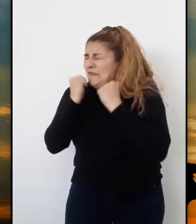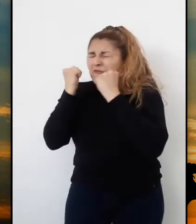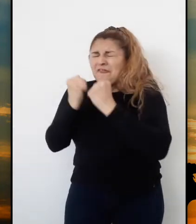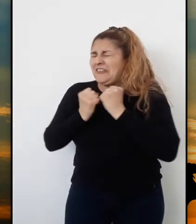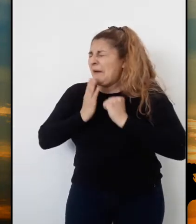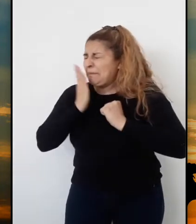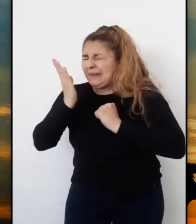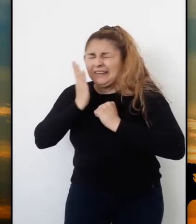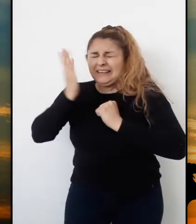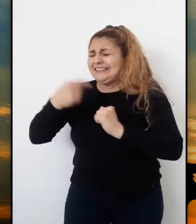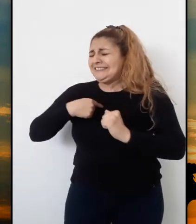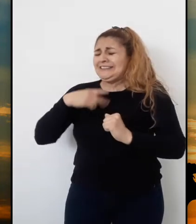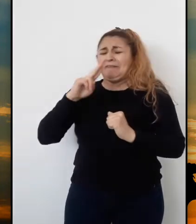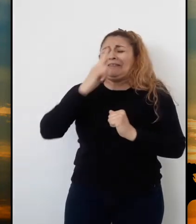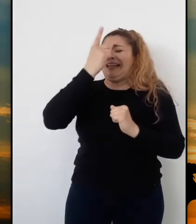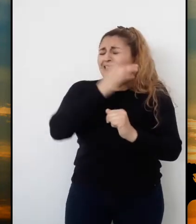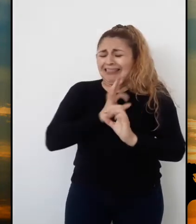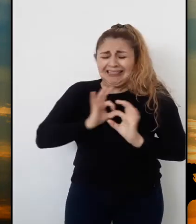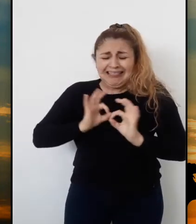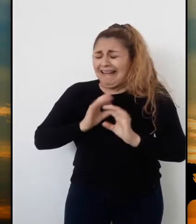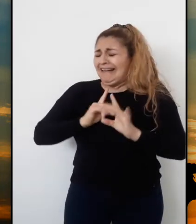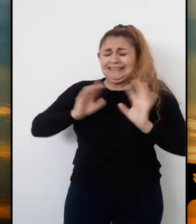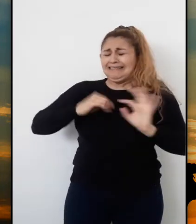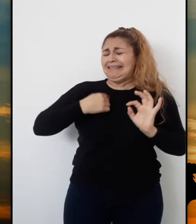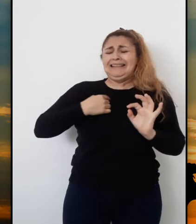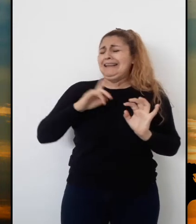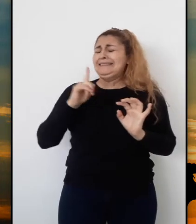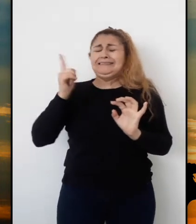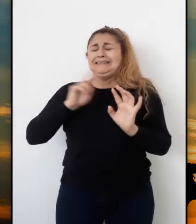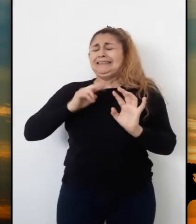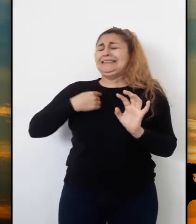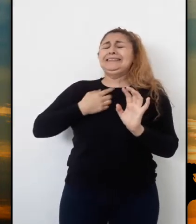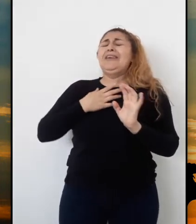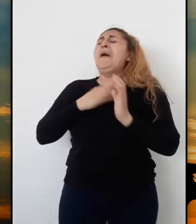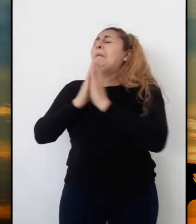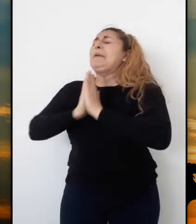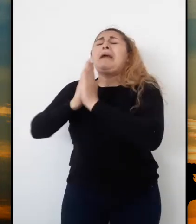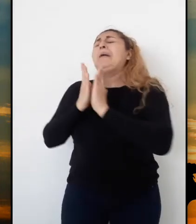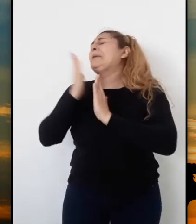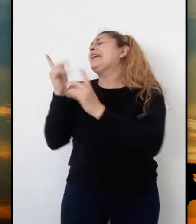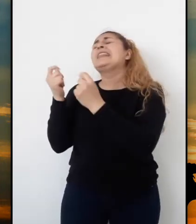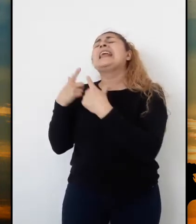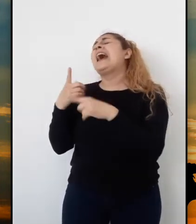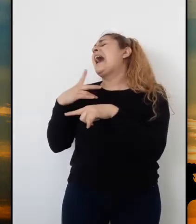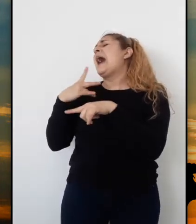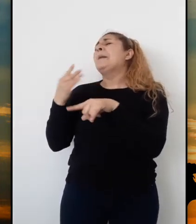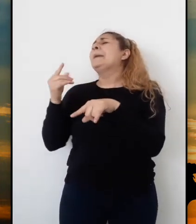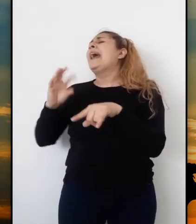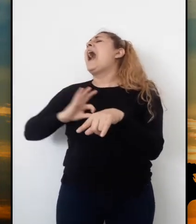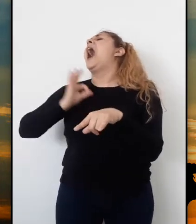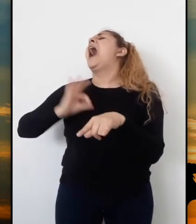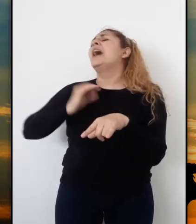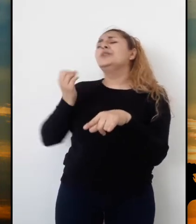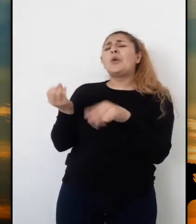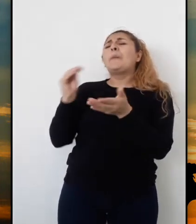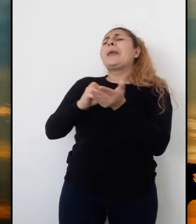llegaron a su fin. La volonté de Dieu s'est accomplie dans sa vie. La voluntad de Dios se había cumplido en su vida.